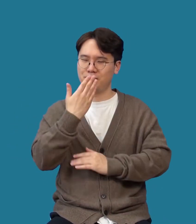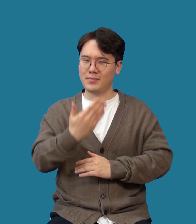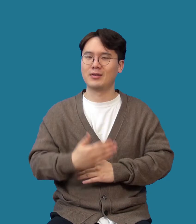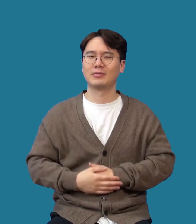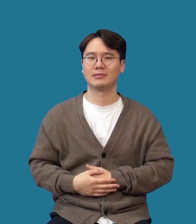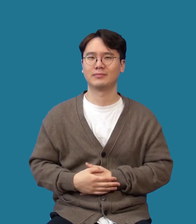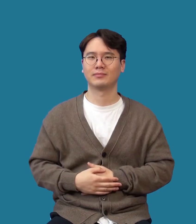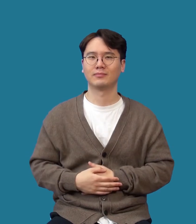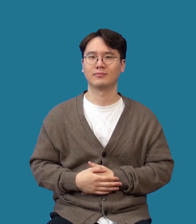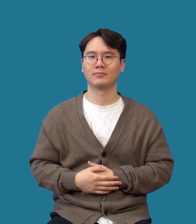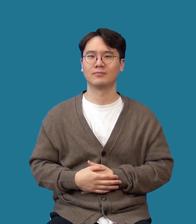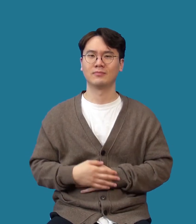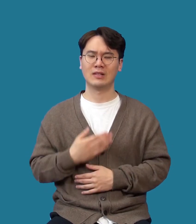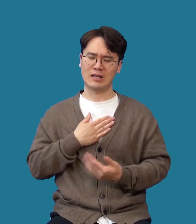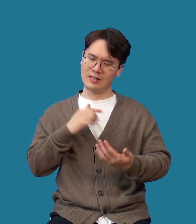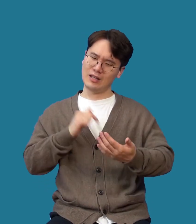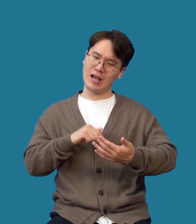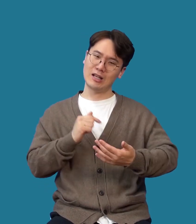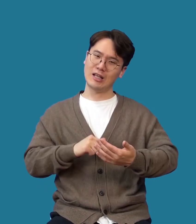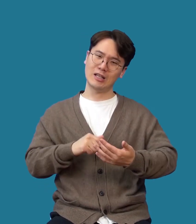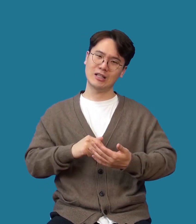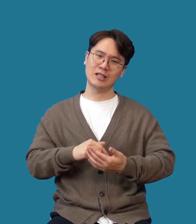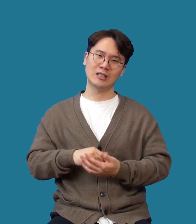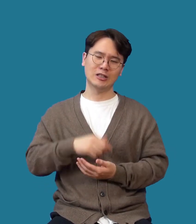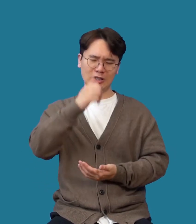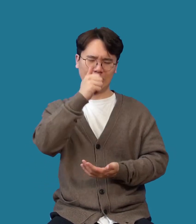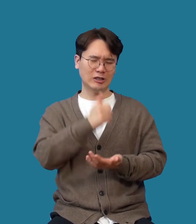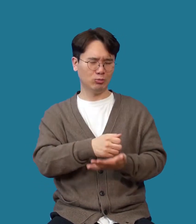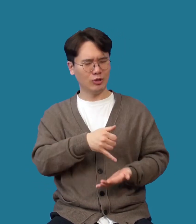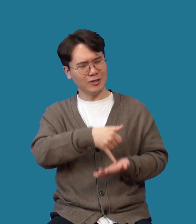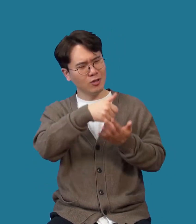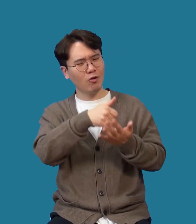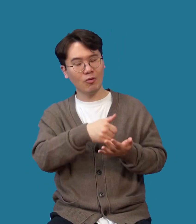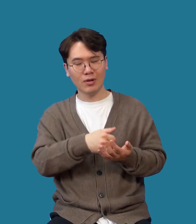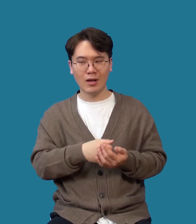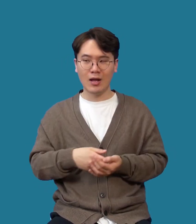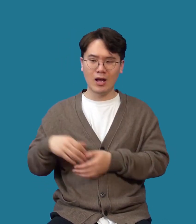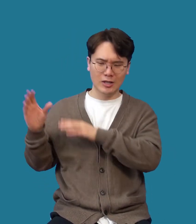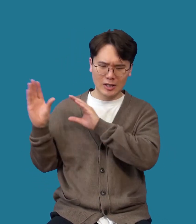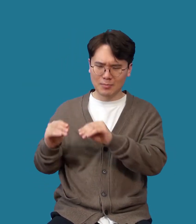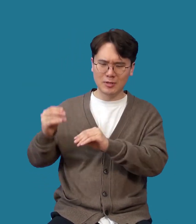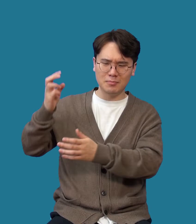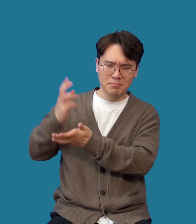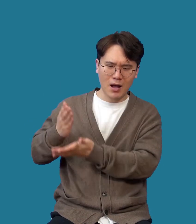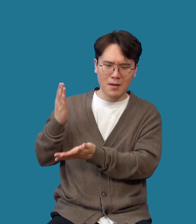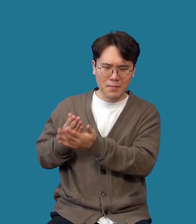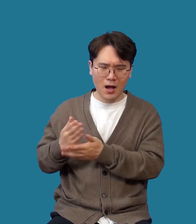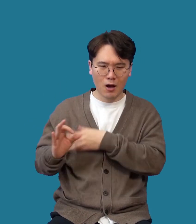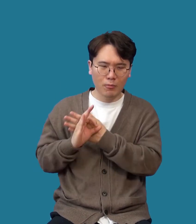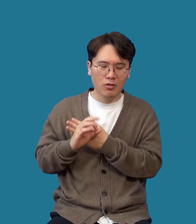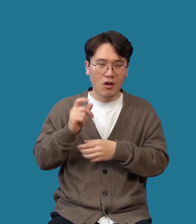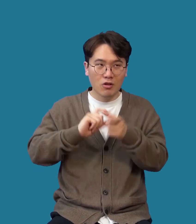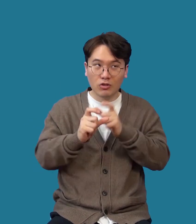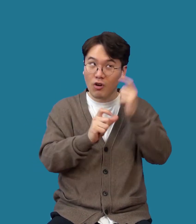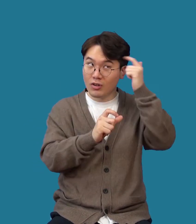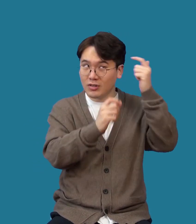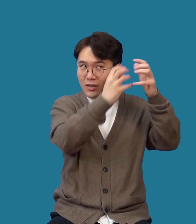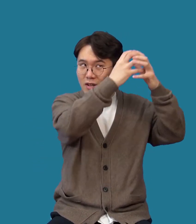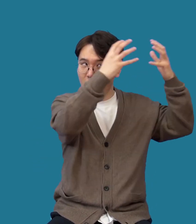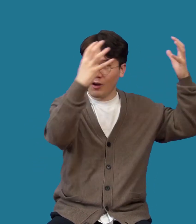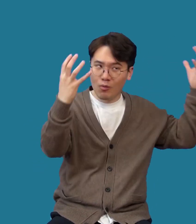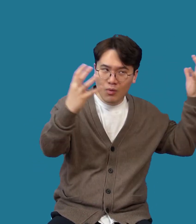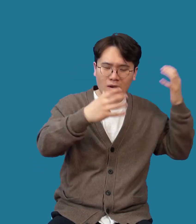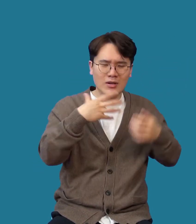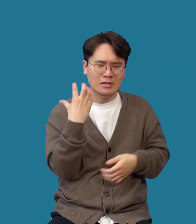도대체 내 속에 있는 이 빽빽한 이 근성, 하지 말라고 하면 더 하고 싶어하고 더 상상하고 더 상상을 하고 공상을